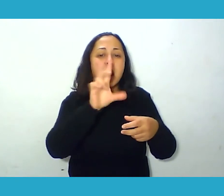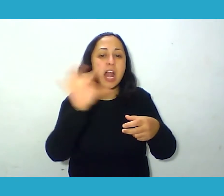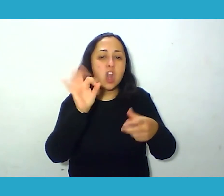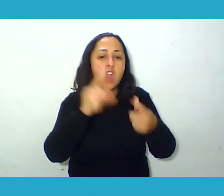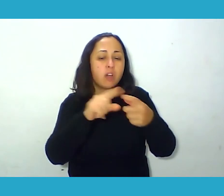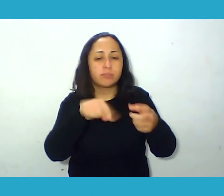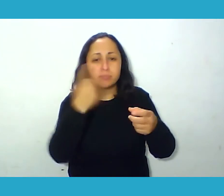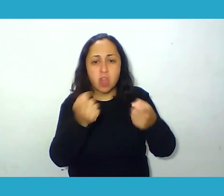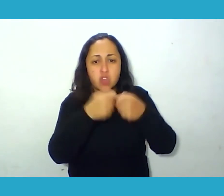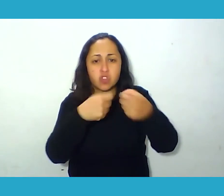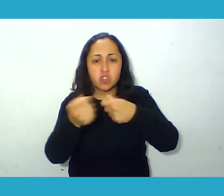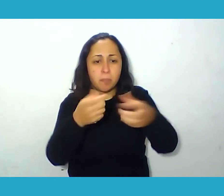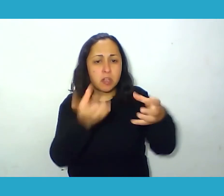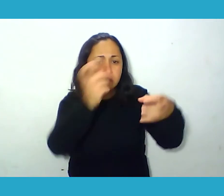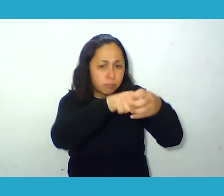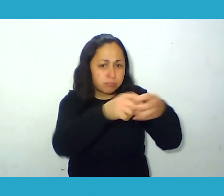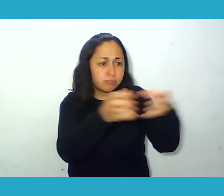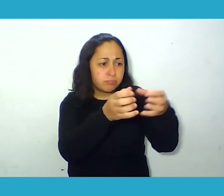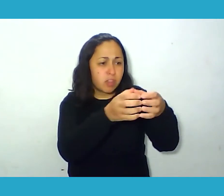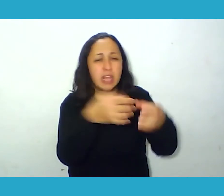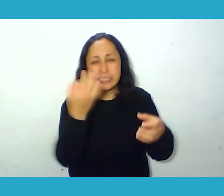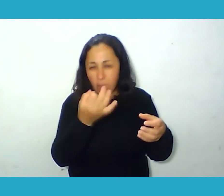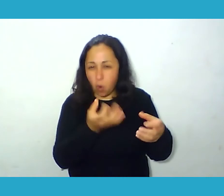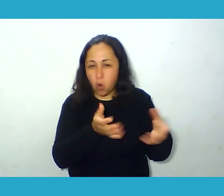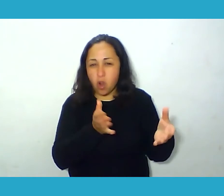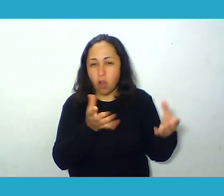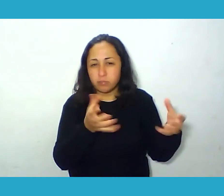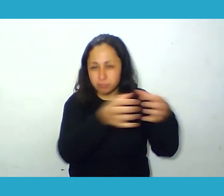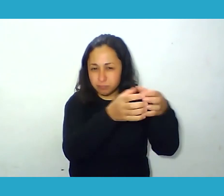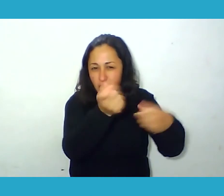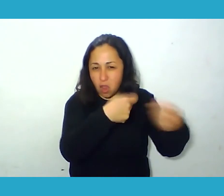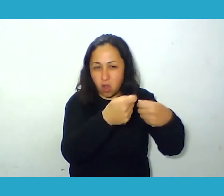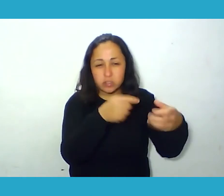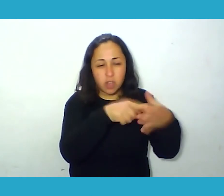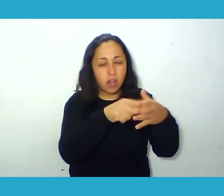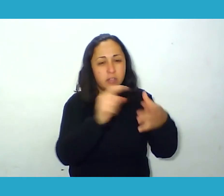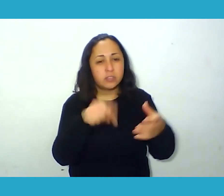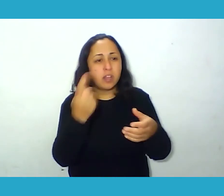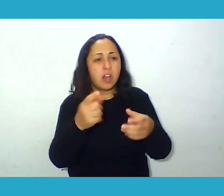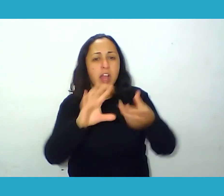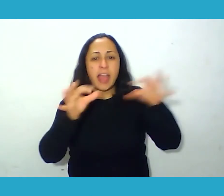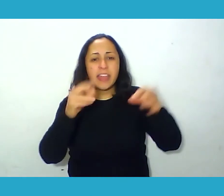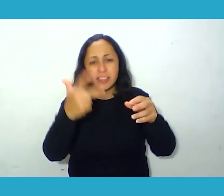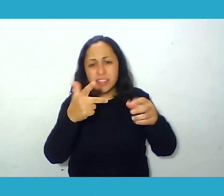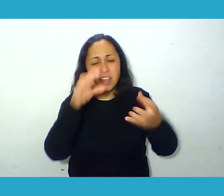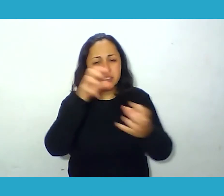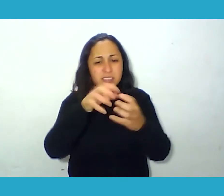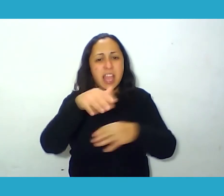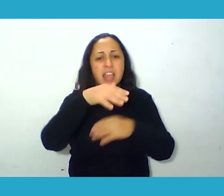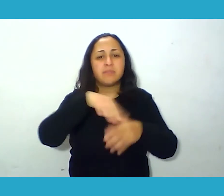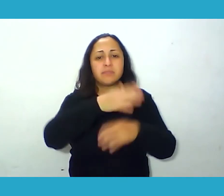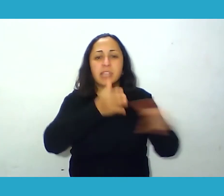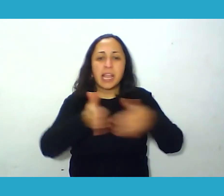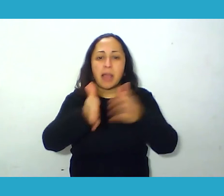Astori, quien seguramente será adjudicatario de esta obra. Otro socio es Arcor, Aceitera General Deza, Cadena 3, Rogio, Caminos